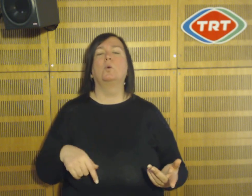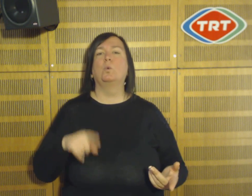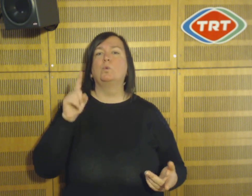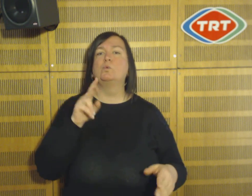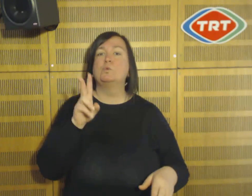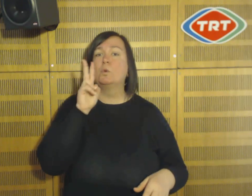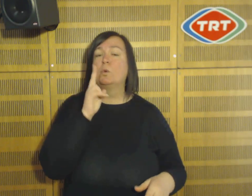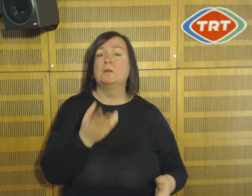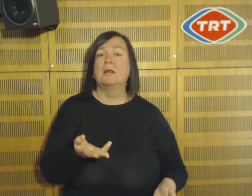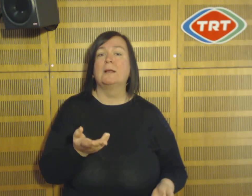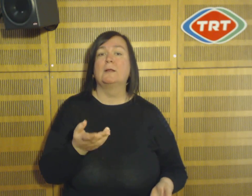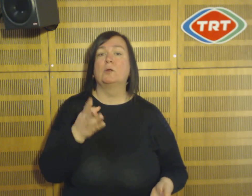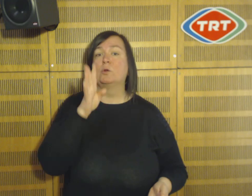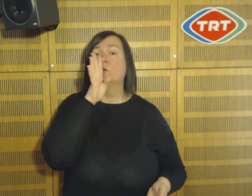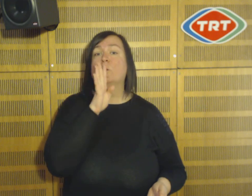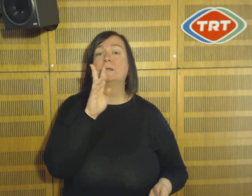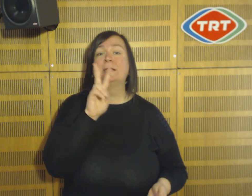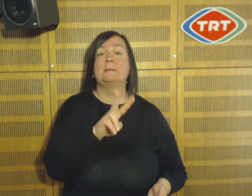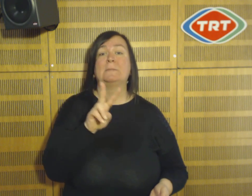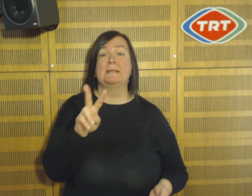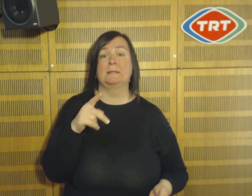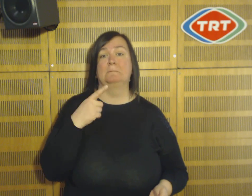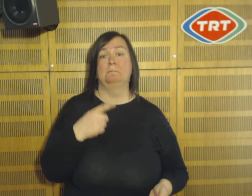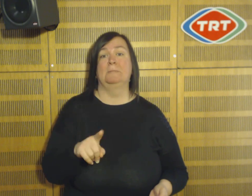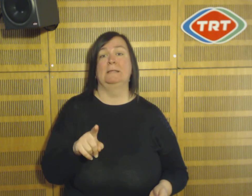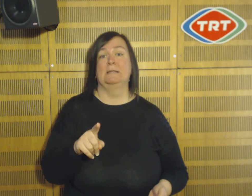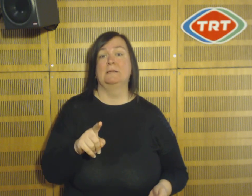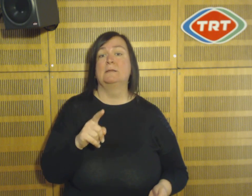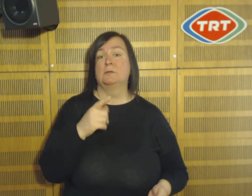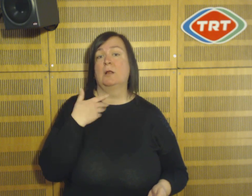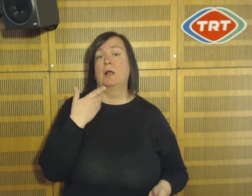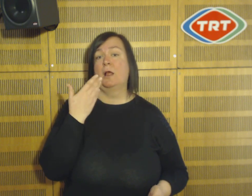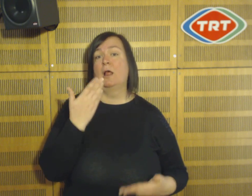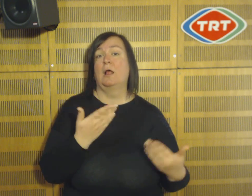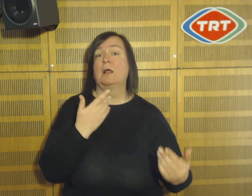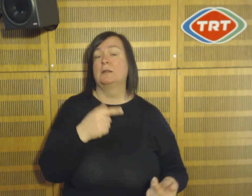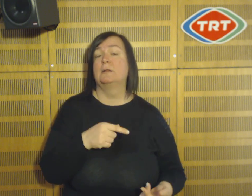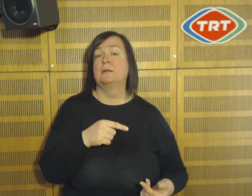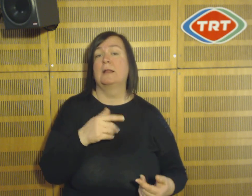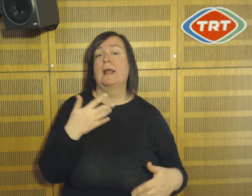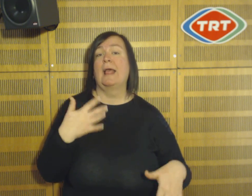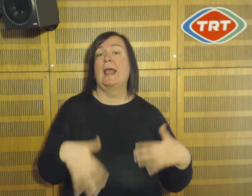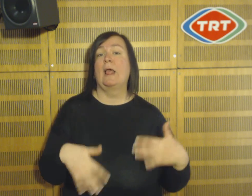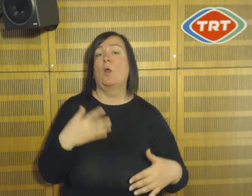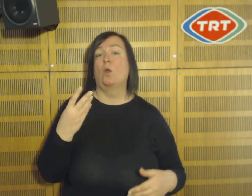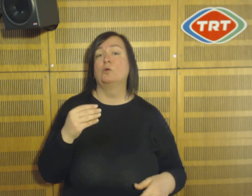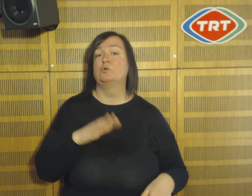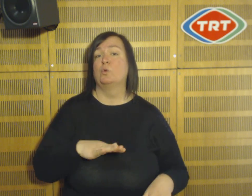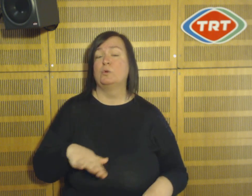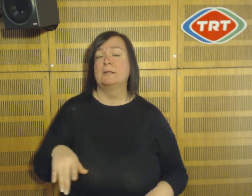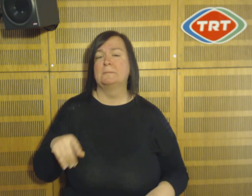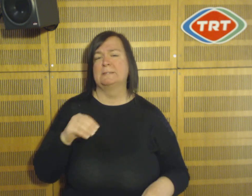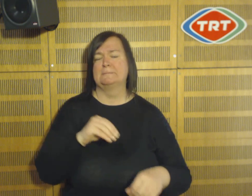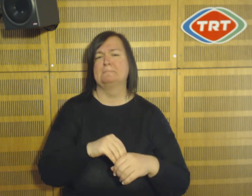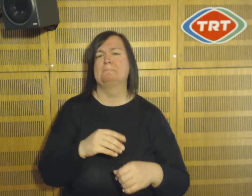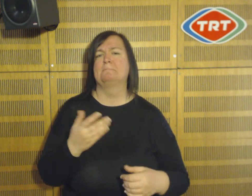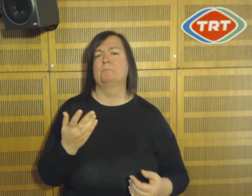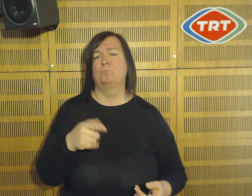da yani 422 b000 gibi bir rakamdan bahsedilen engeli olan çocuklarımızla ilgili böyle bir rakamdan